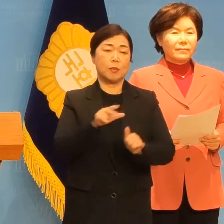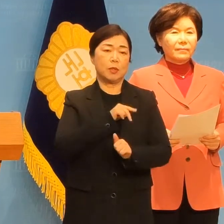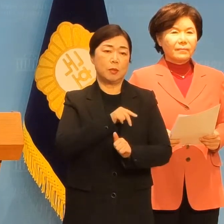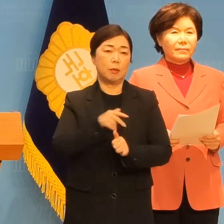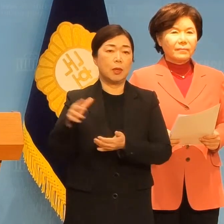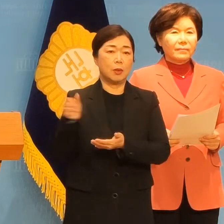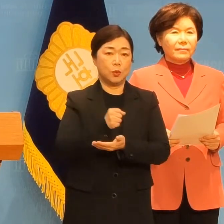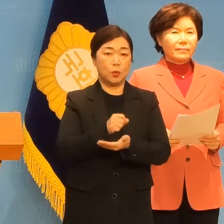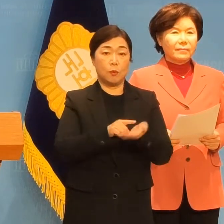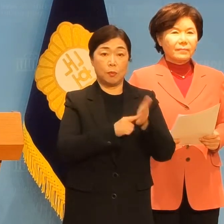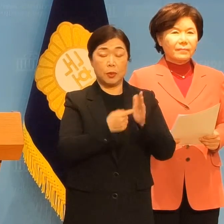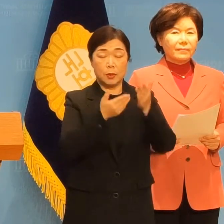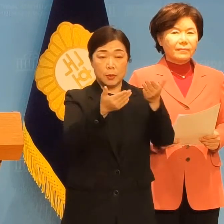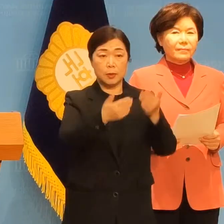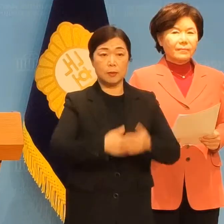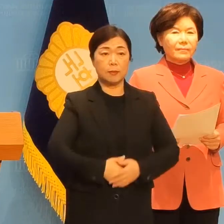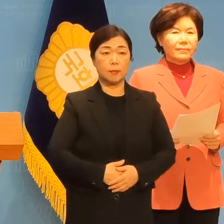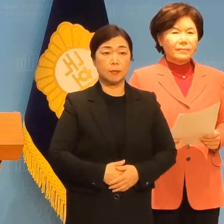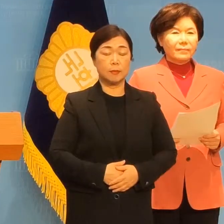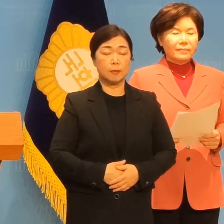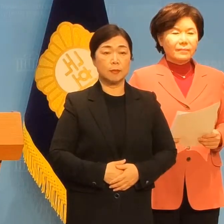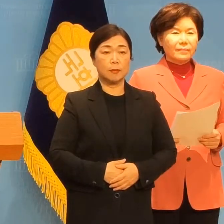섰습니다.